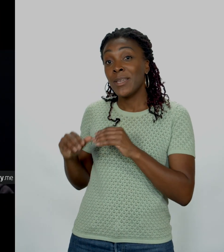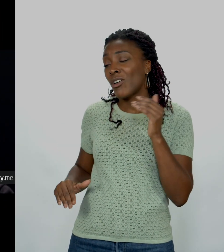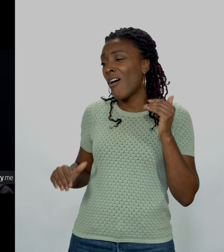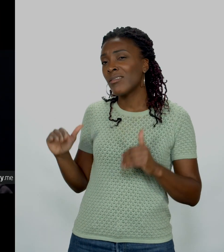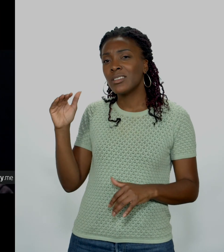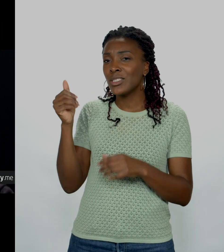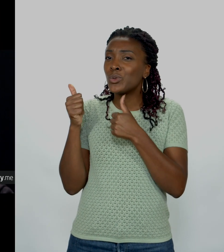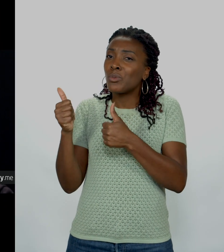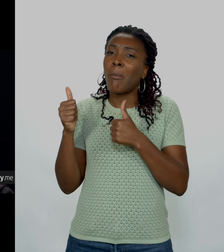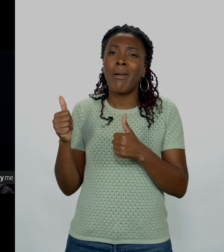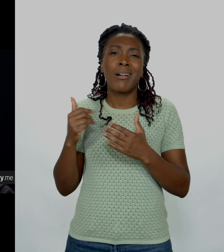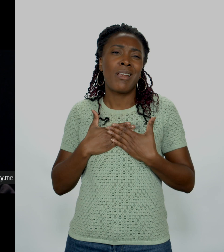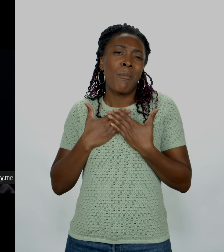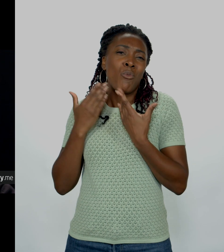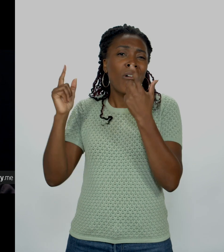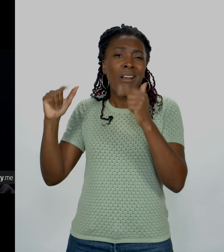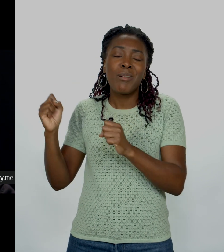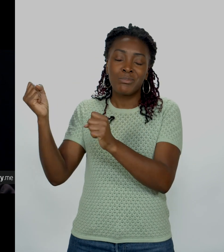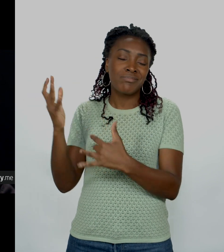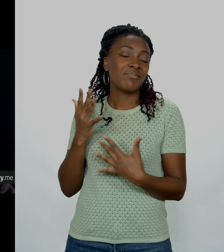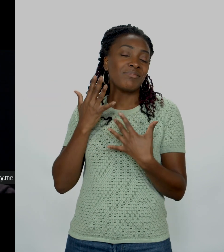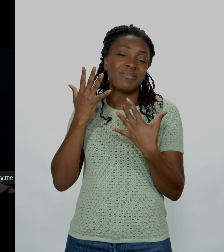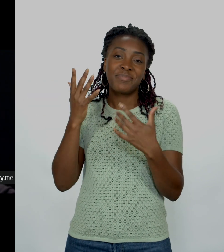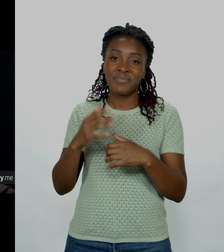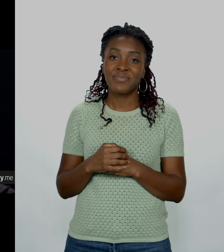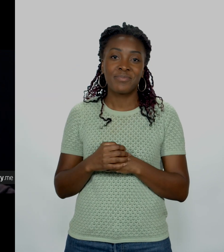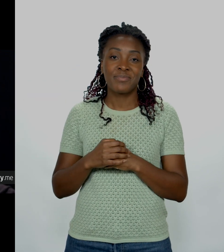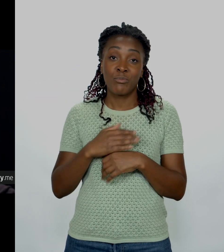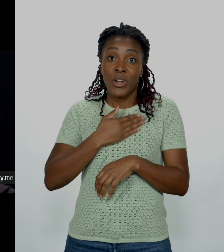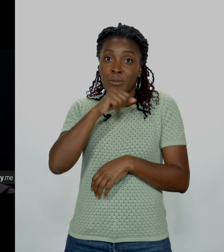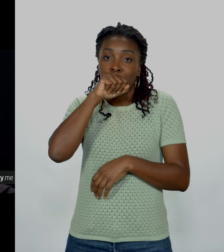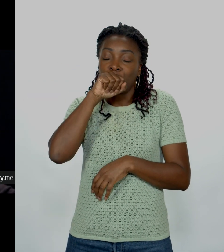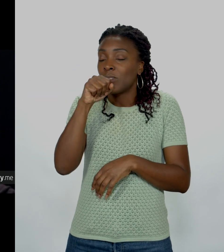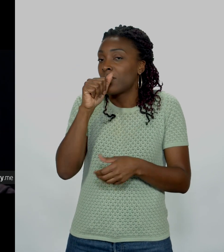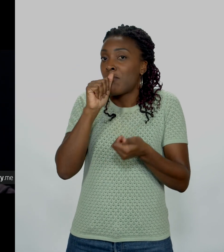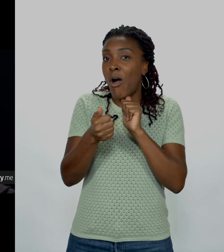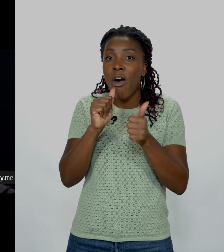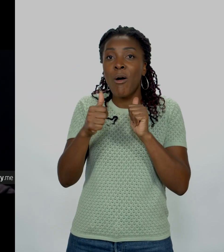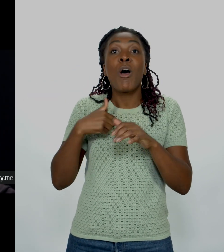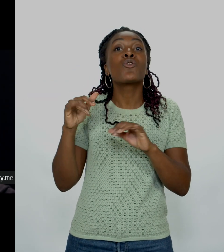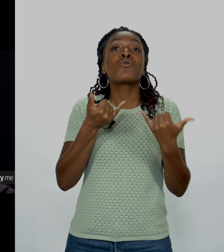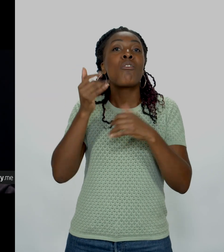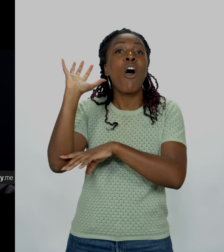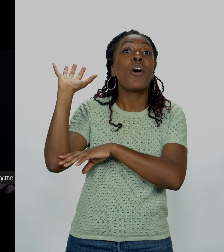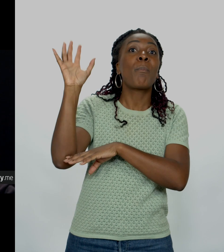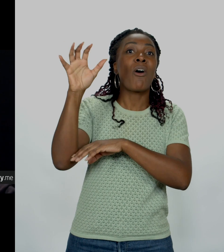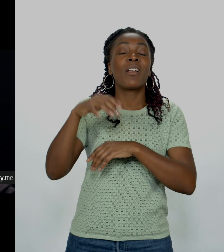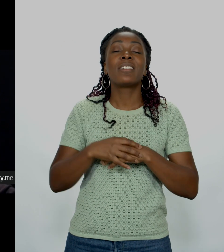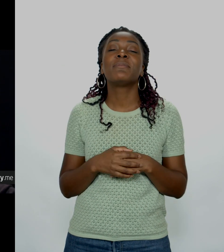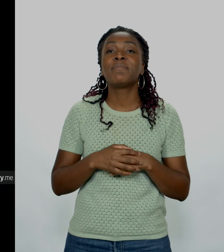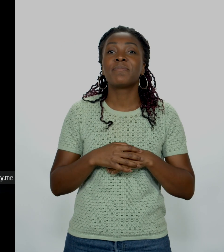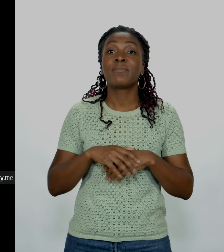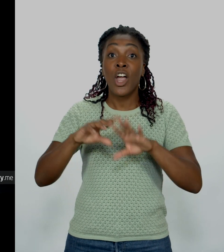J'ai grandi dans une superbe famille. J'ai toujours eu tout l'amour dont j'avais besoin. Et j'aimais bien le sport aussi. Je jouais au